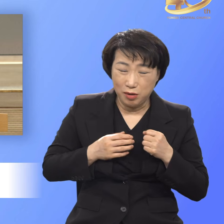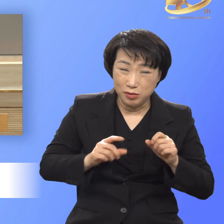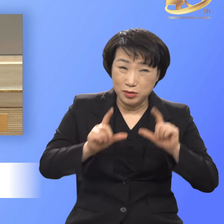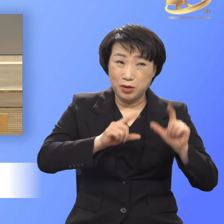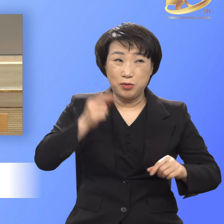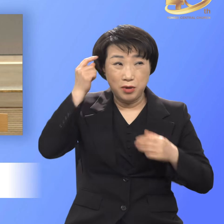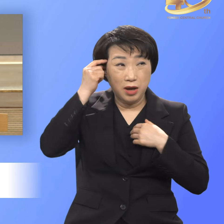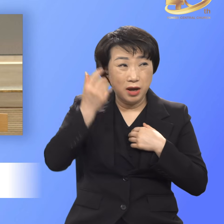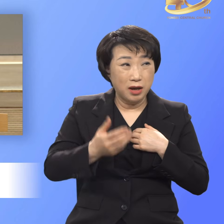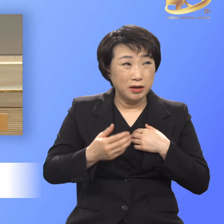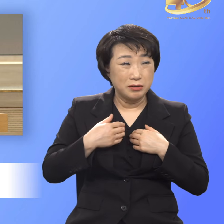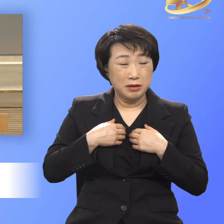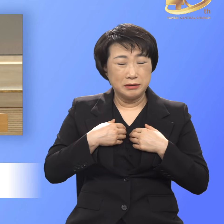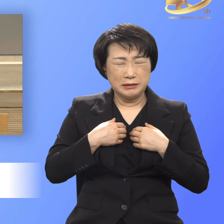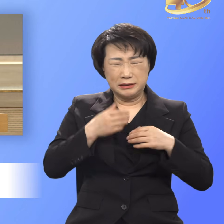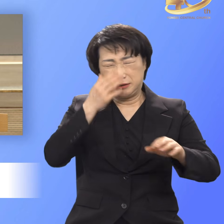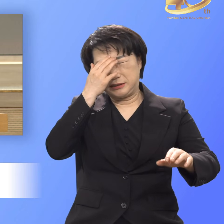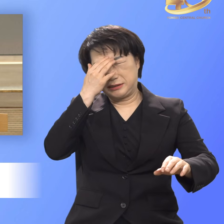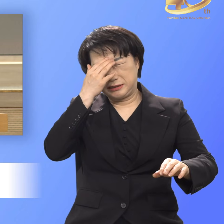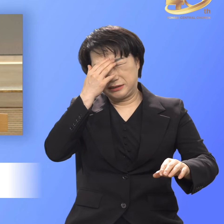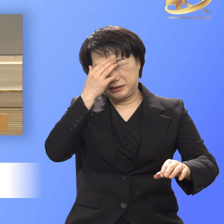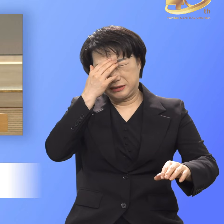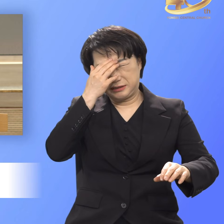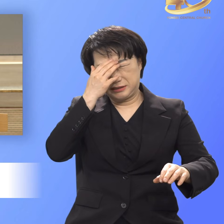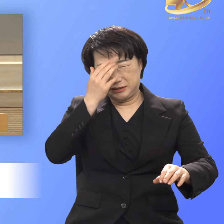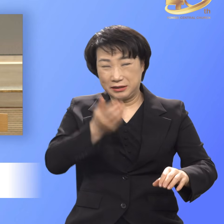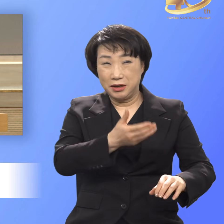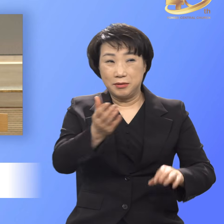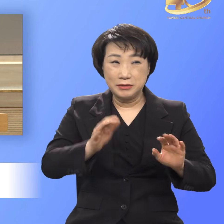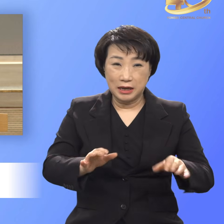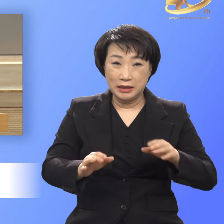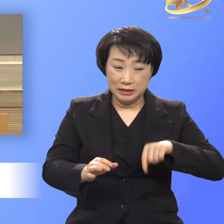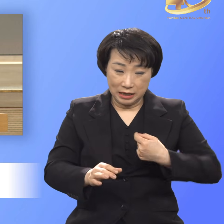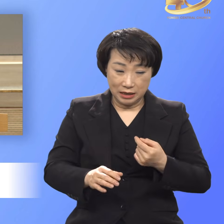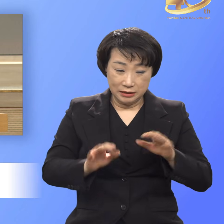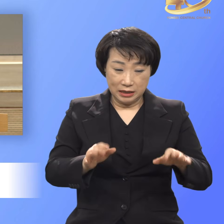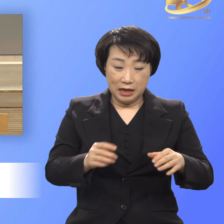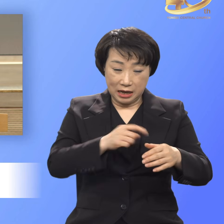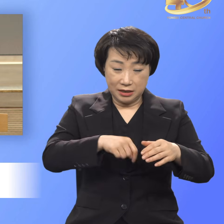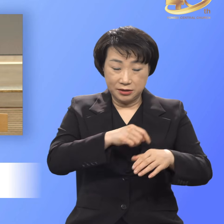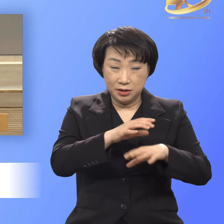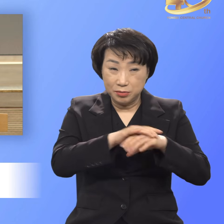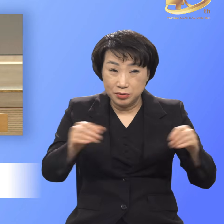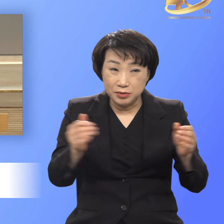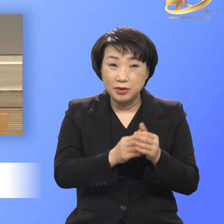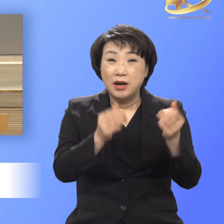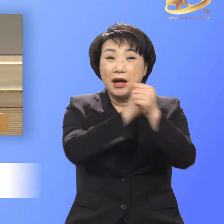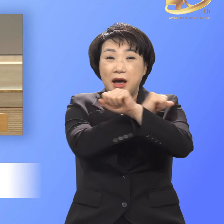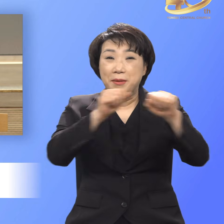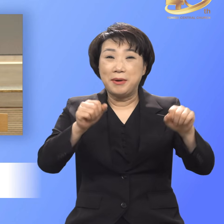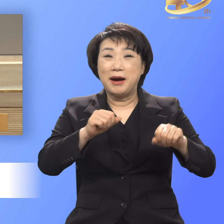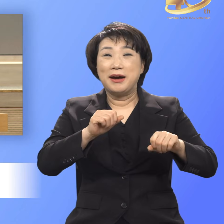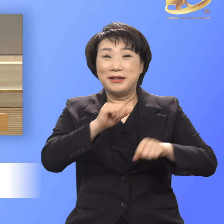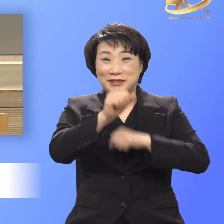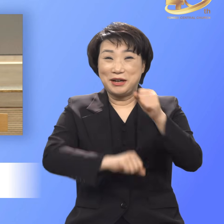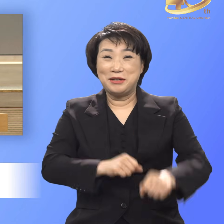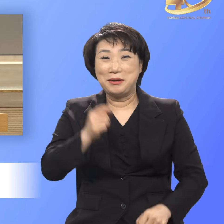살지? 하고 당신 속에서 당신 스스로 풀어지고 해방얻고